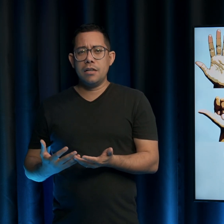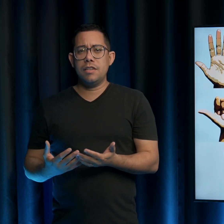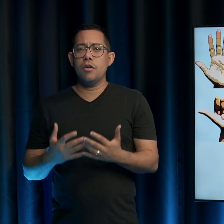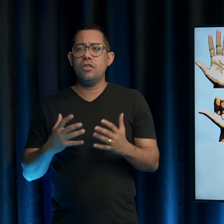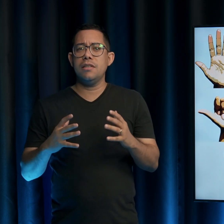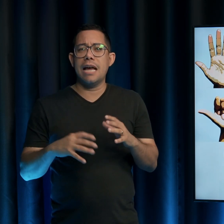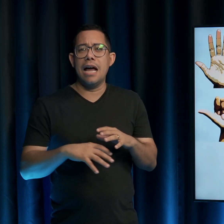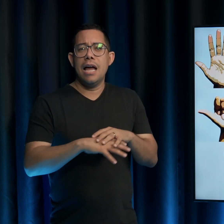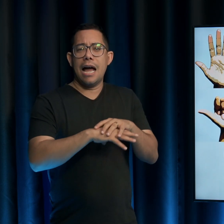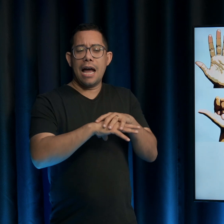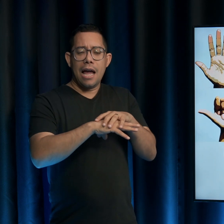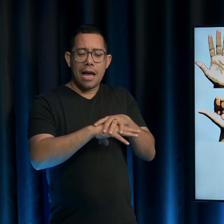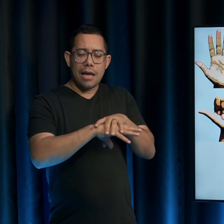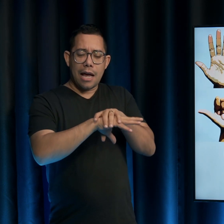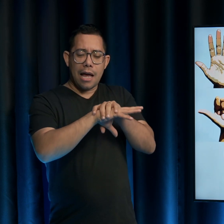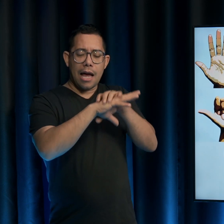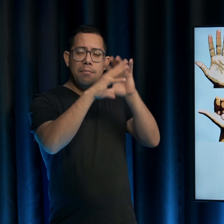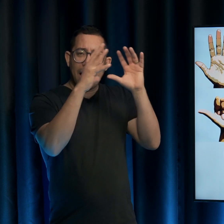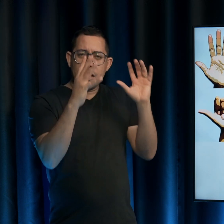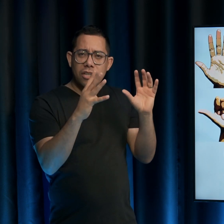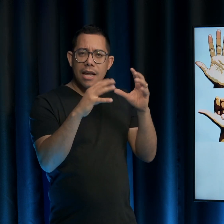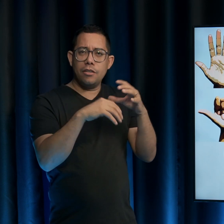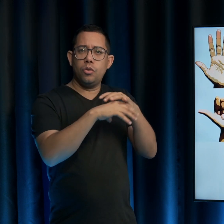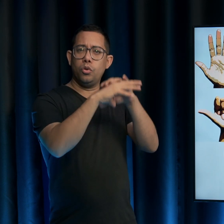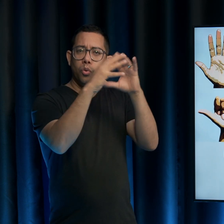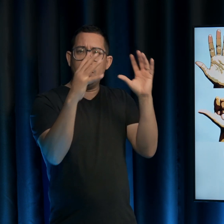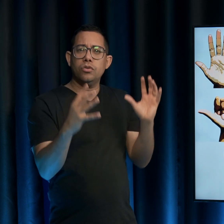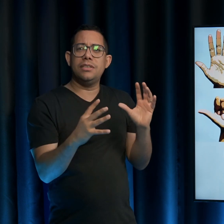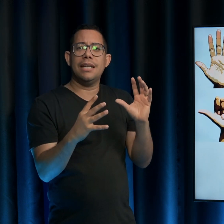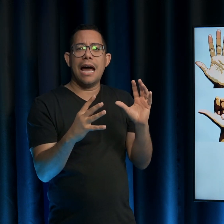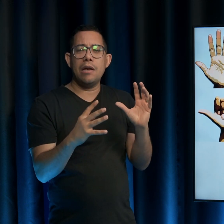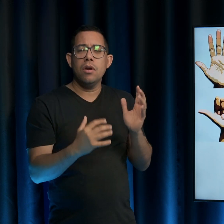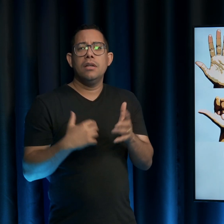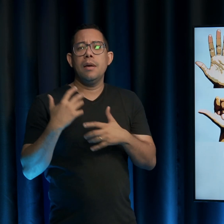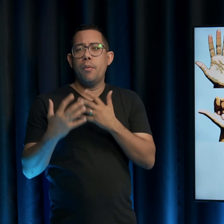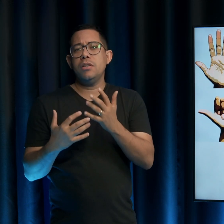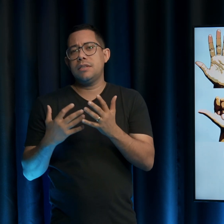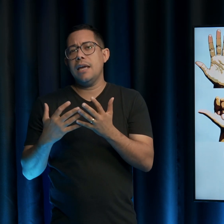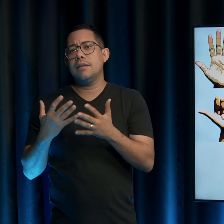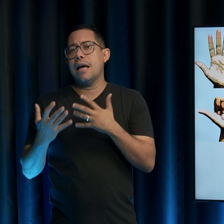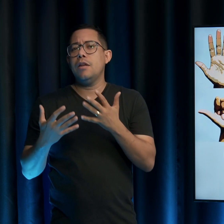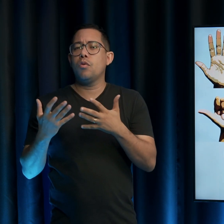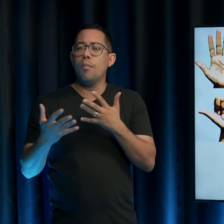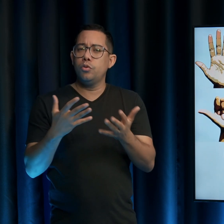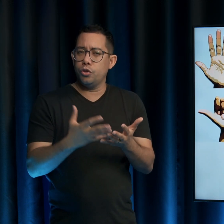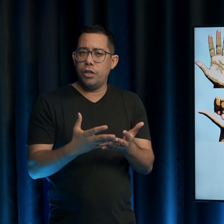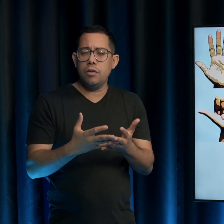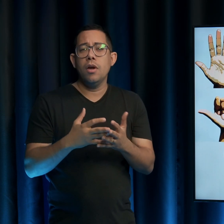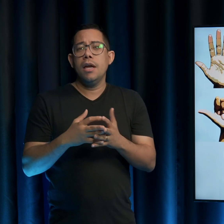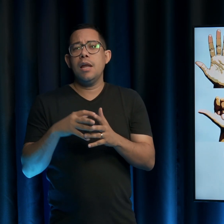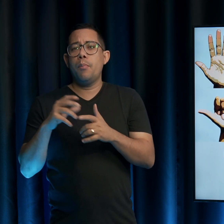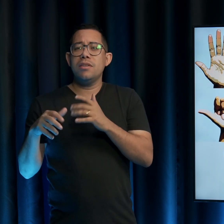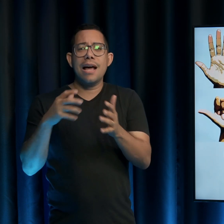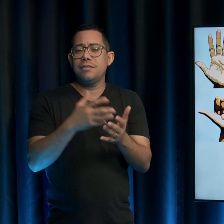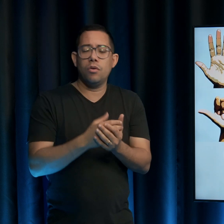vai utilizar a imagem, né, a estrutura do cenário, depois quem que está ali como sujeito e depois a ação que vai